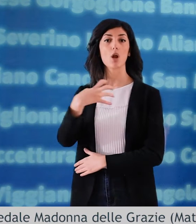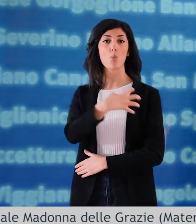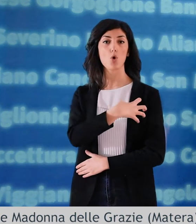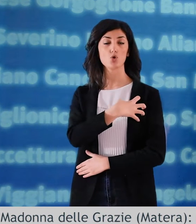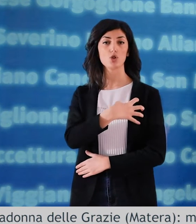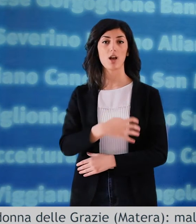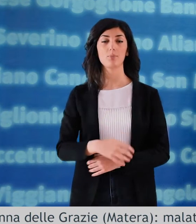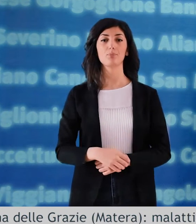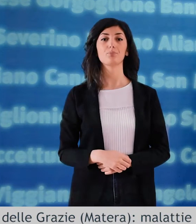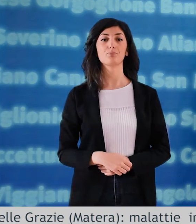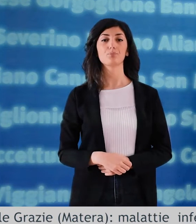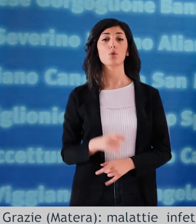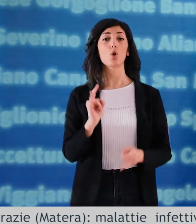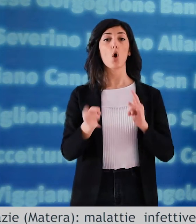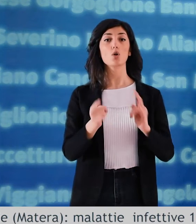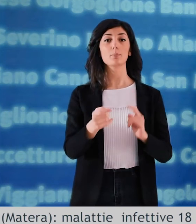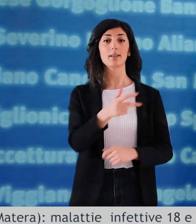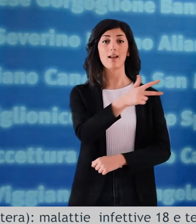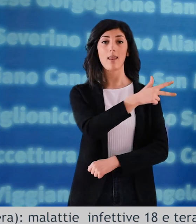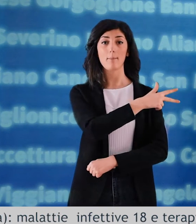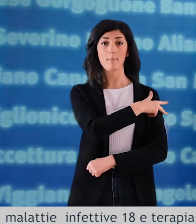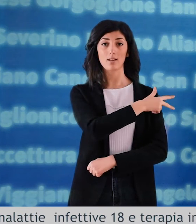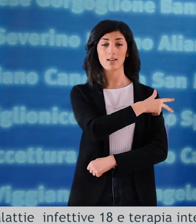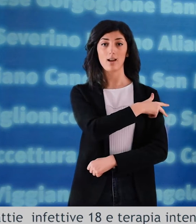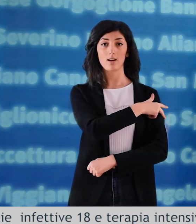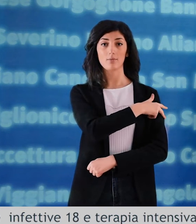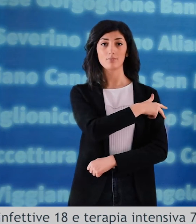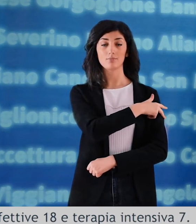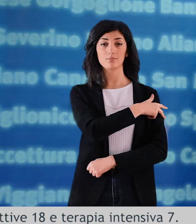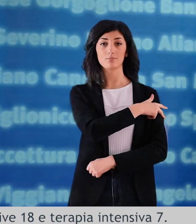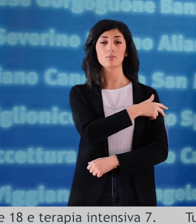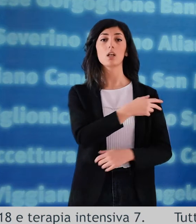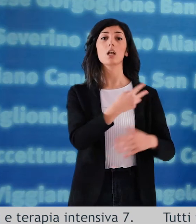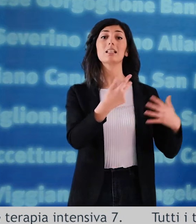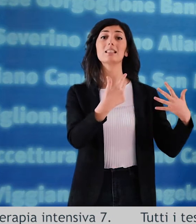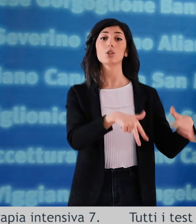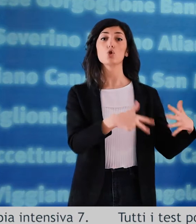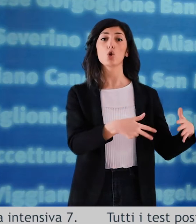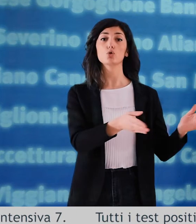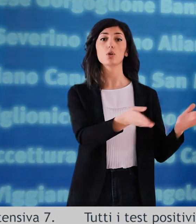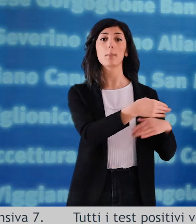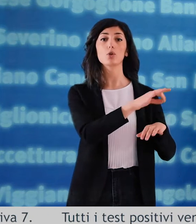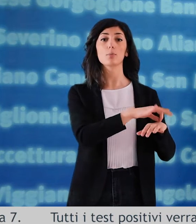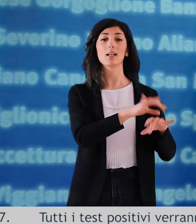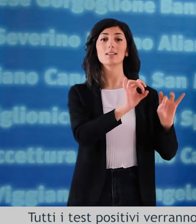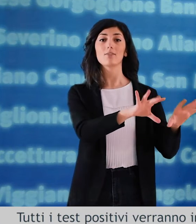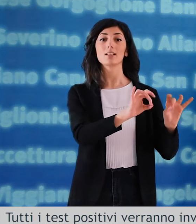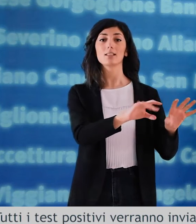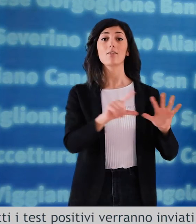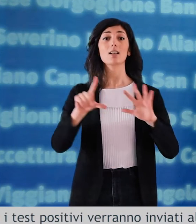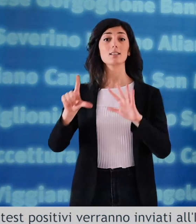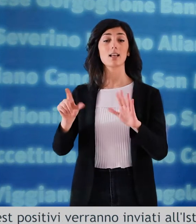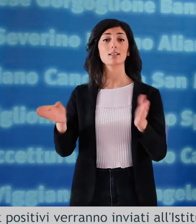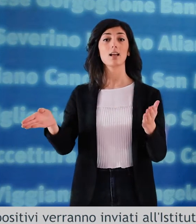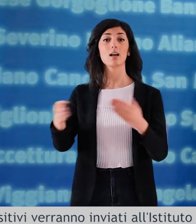all'ospedale madonna delle grazie a matera 18 nel reparto malattie infettive e 7 nel reparto